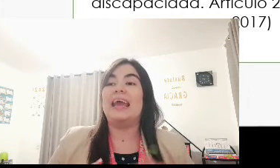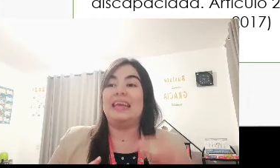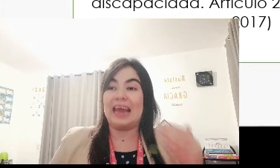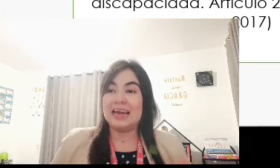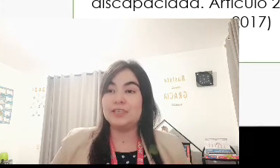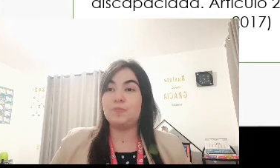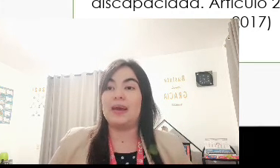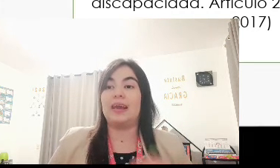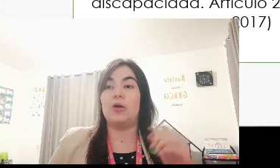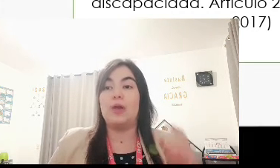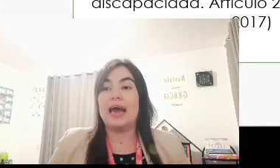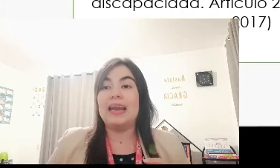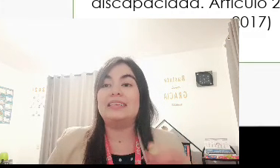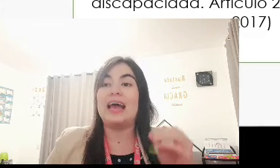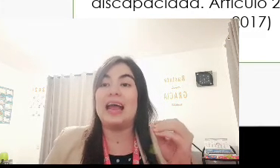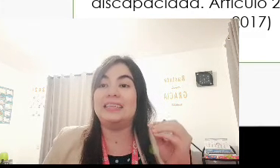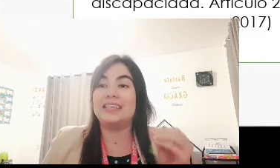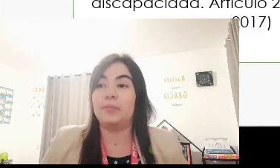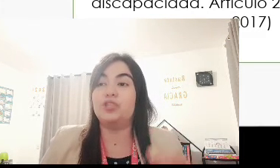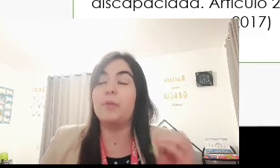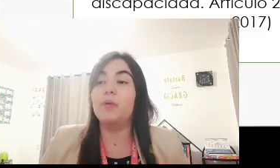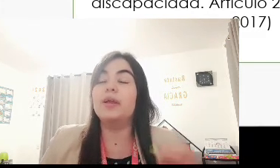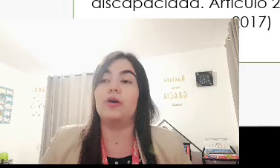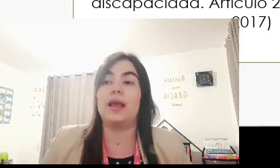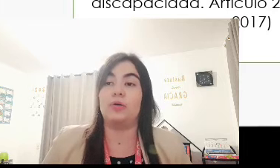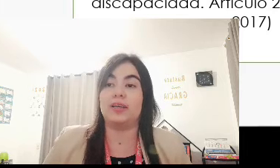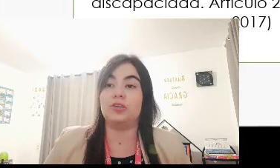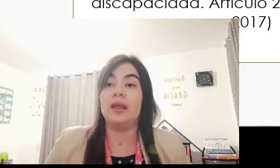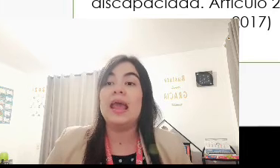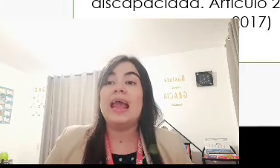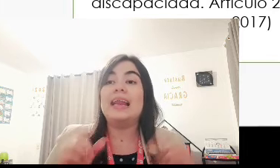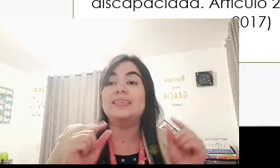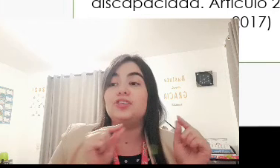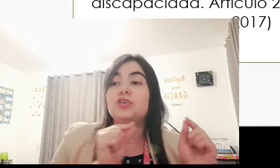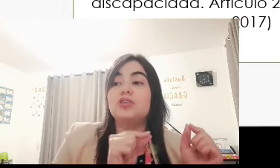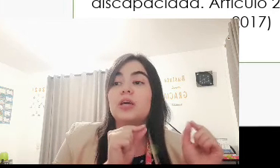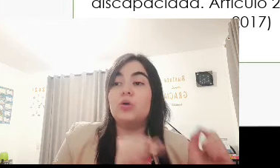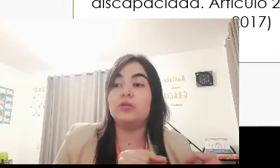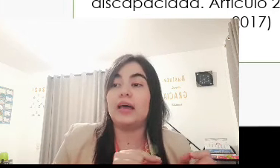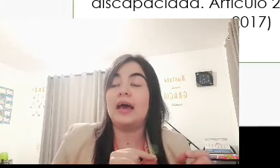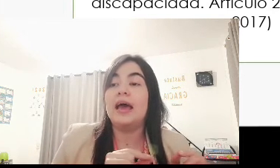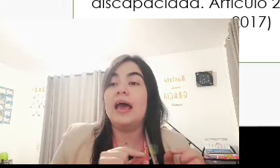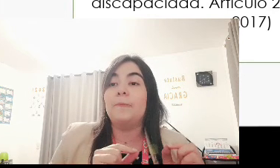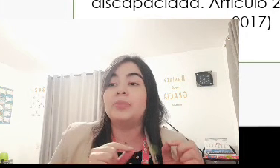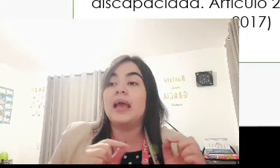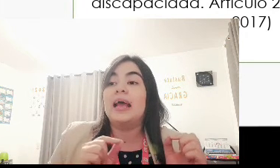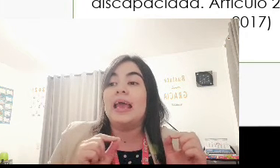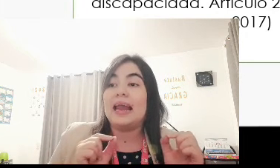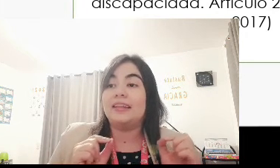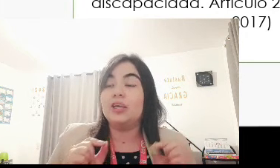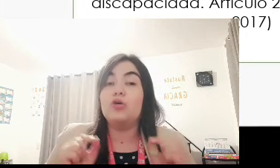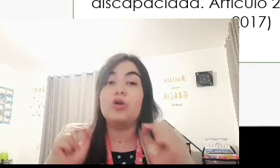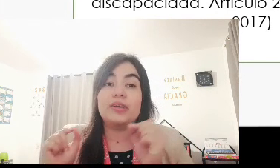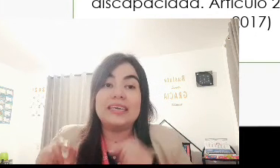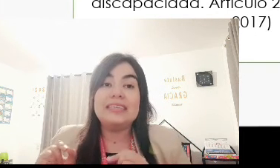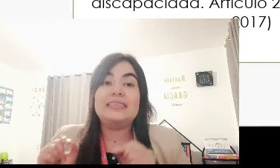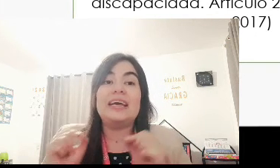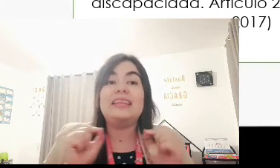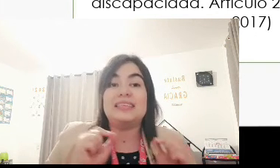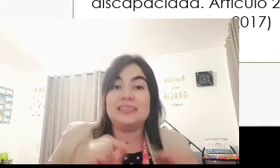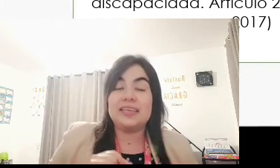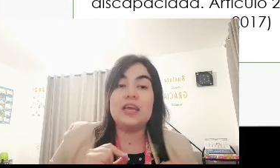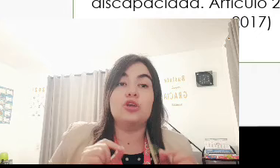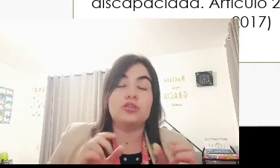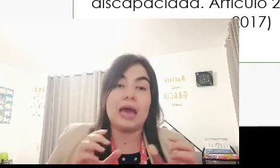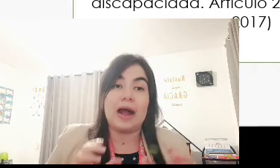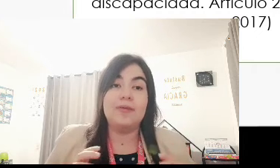normas generales para regular el servicio público de la educación. En la sección segunda, el artículo 15